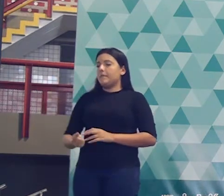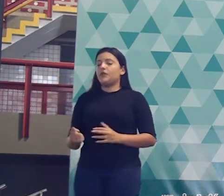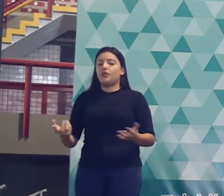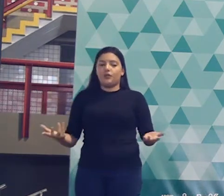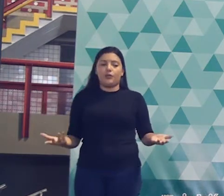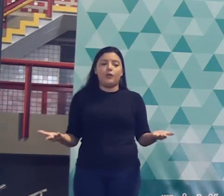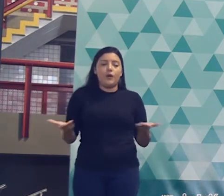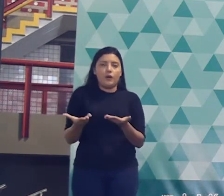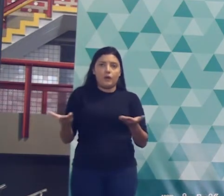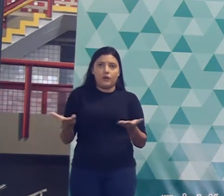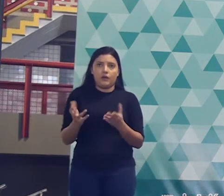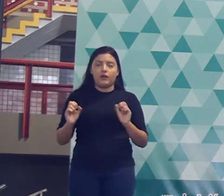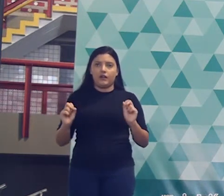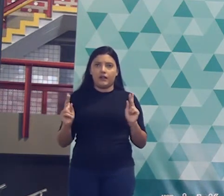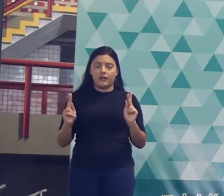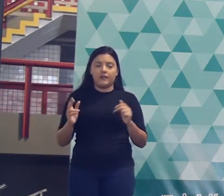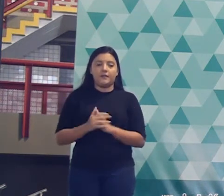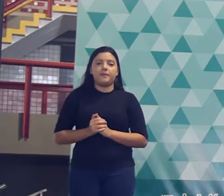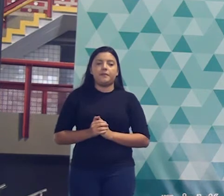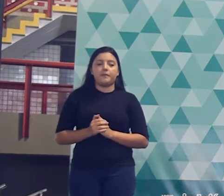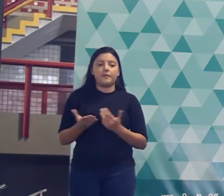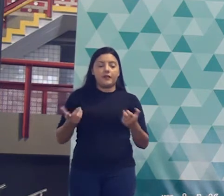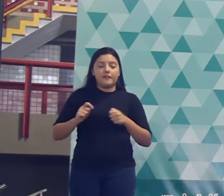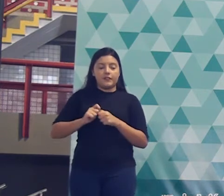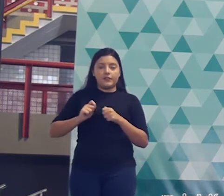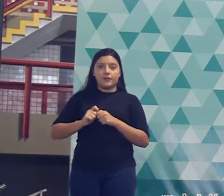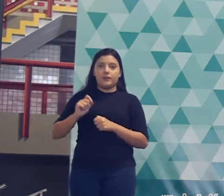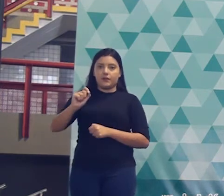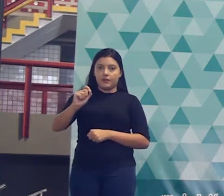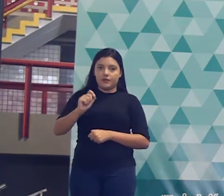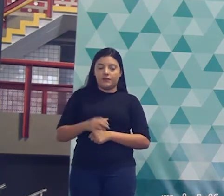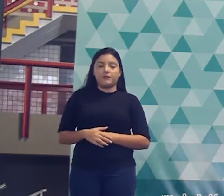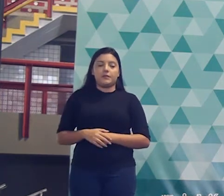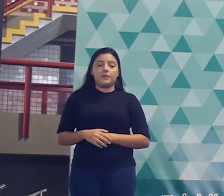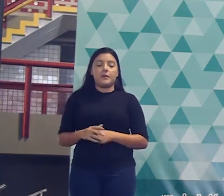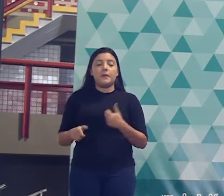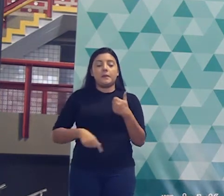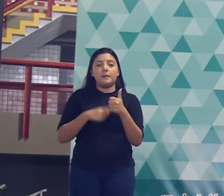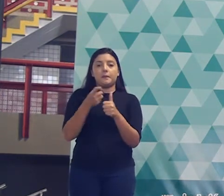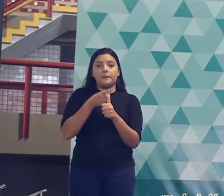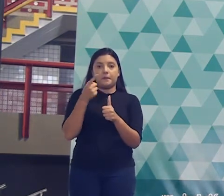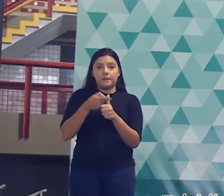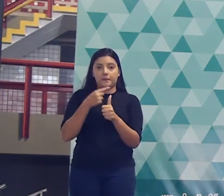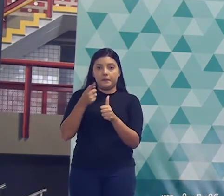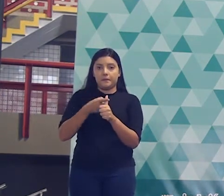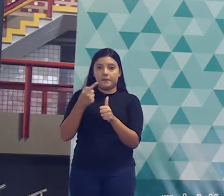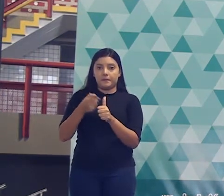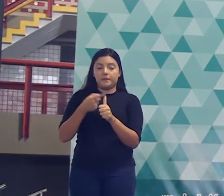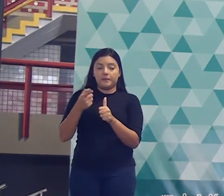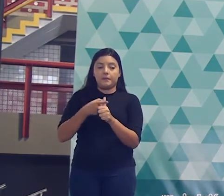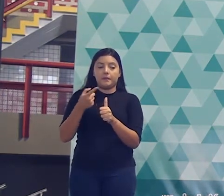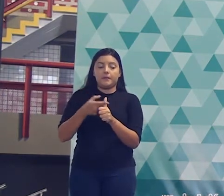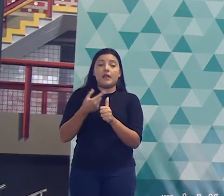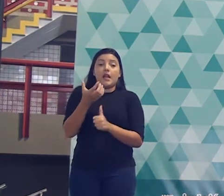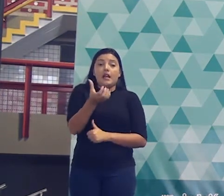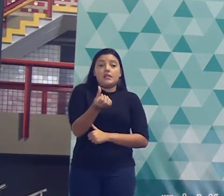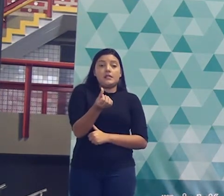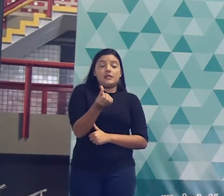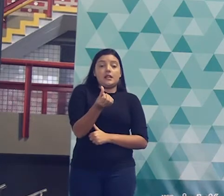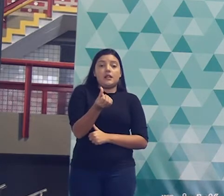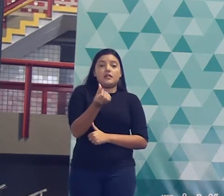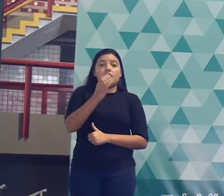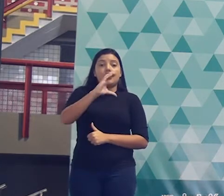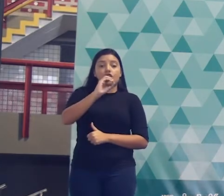quilojoules. Beleza? Aí agora, olha o que a gente faz, ó. Primeira reação. Quando eu tenho 6 moléculas de